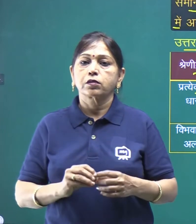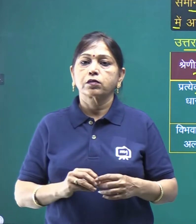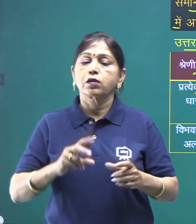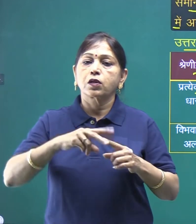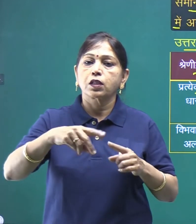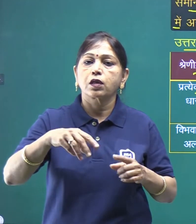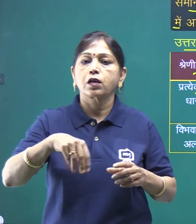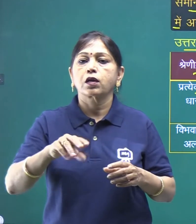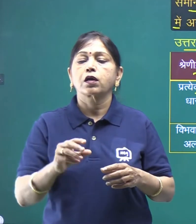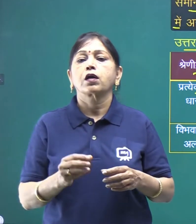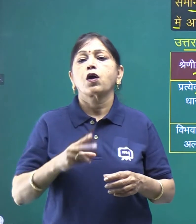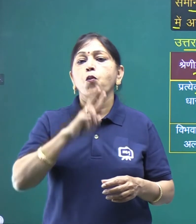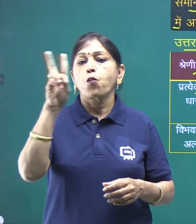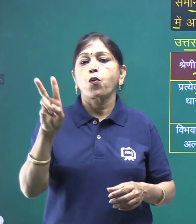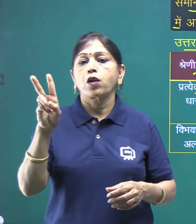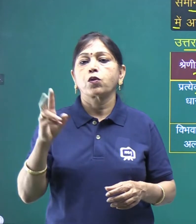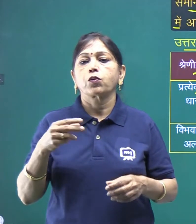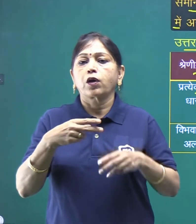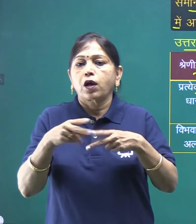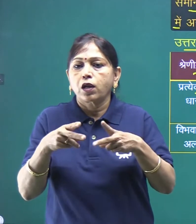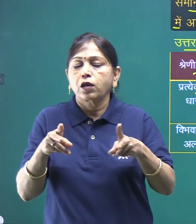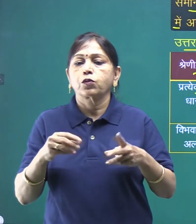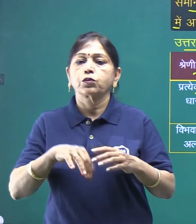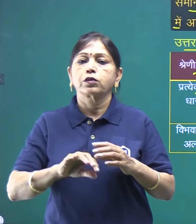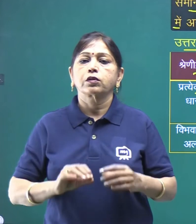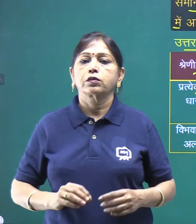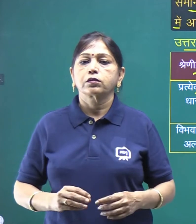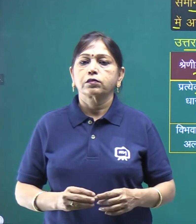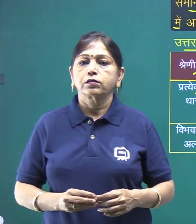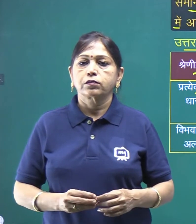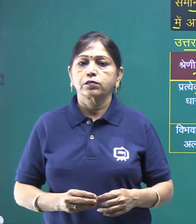का मान अलग अलग होता है।